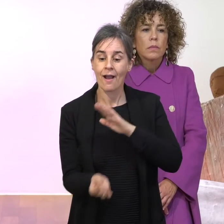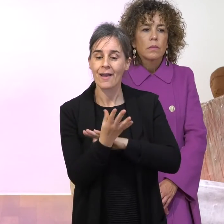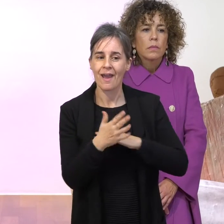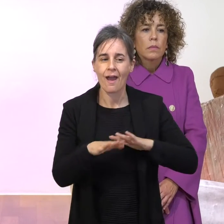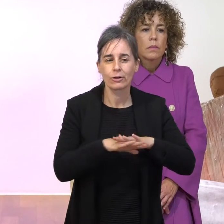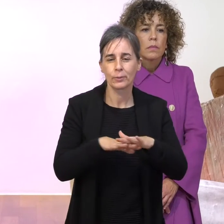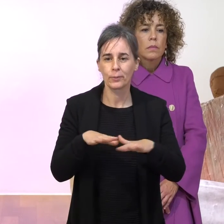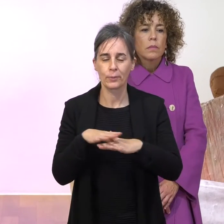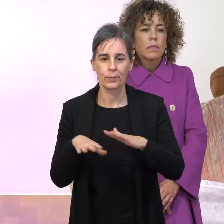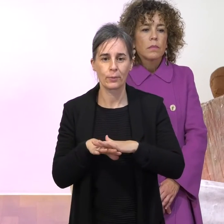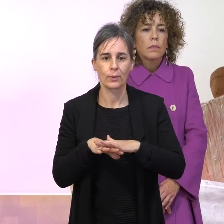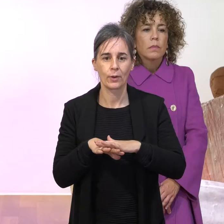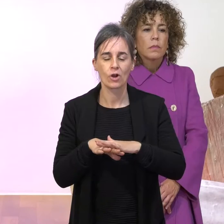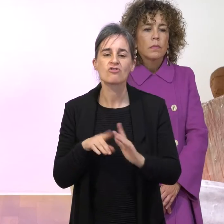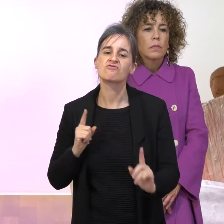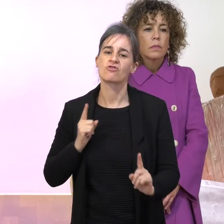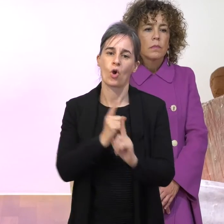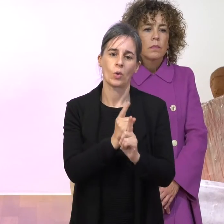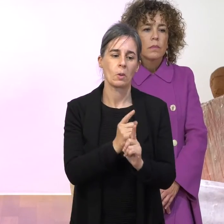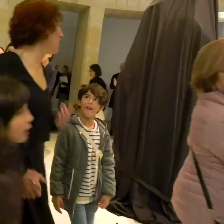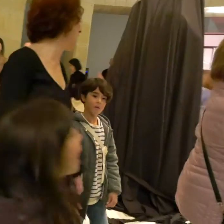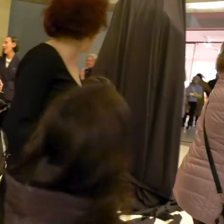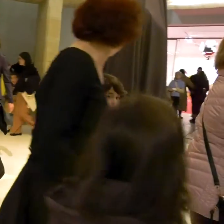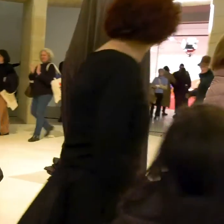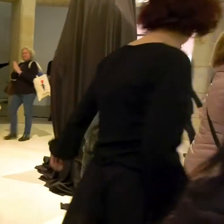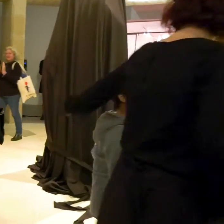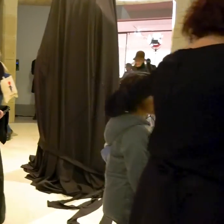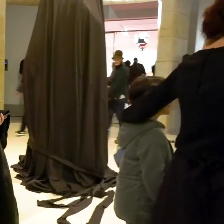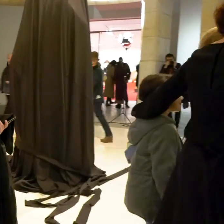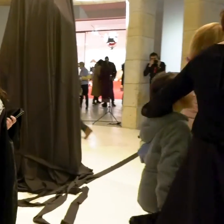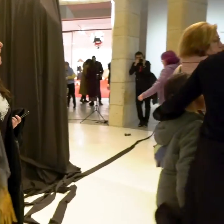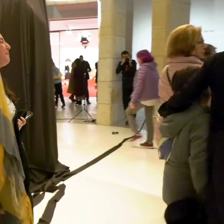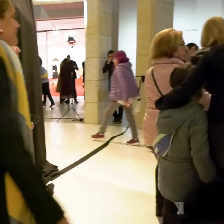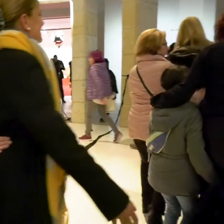redes contra o negacionismo.